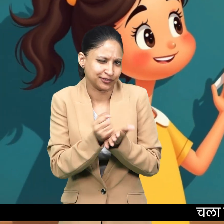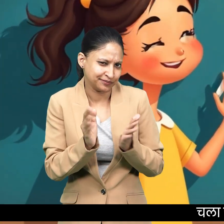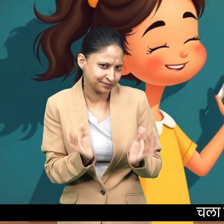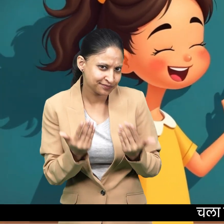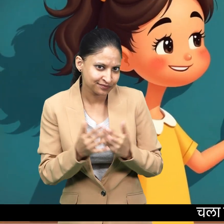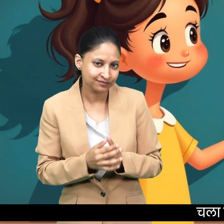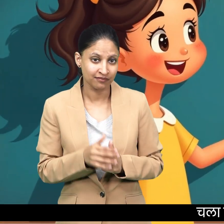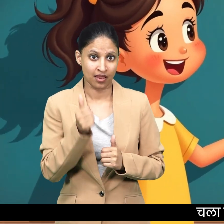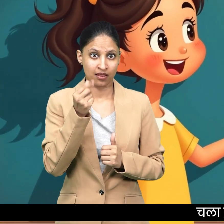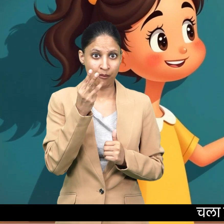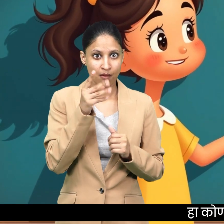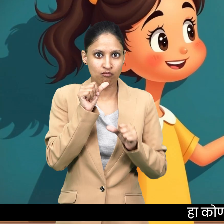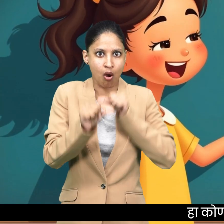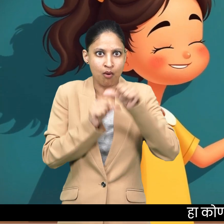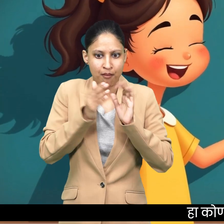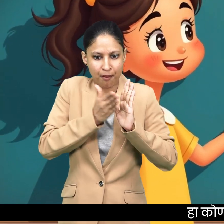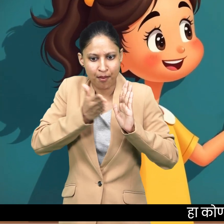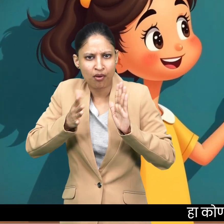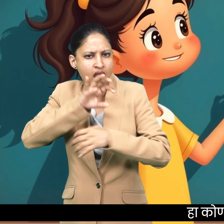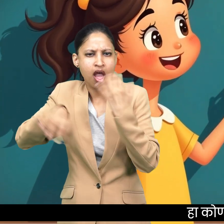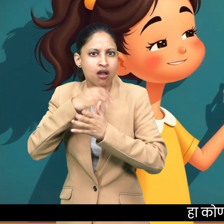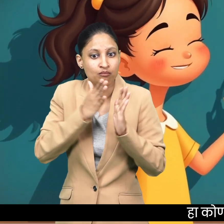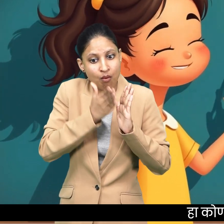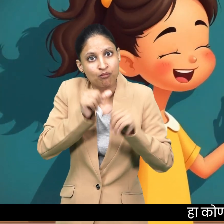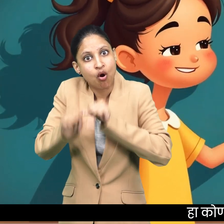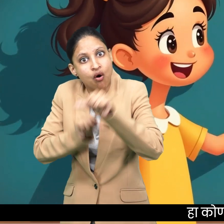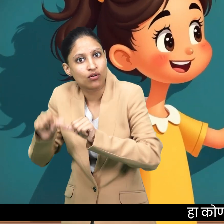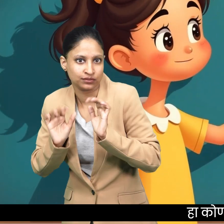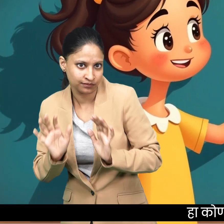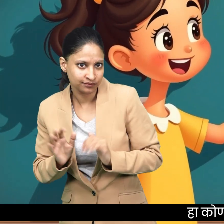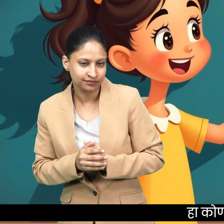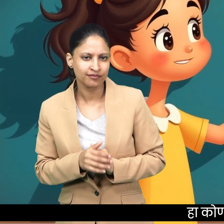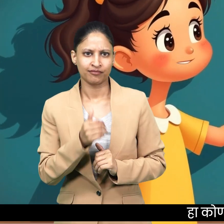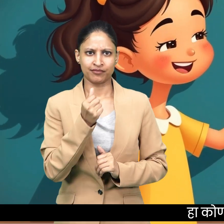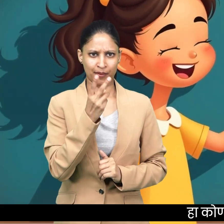चला प्रयत्न करूया. हा कोणता आदेश आहे?